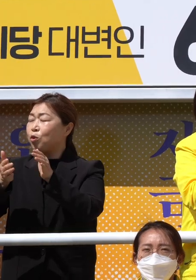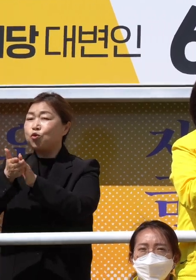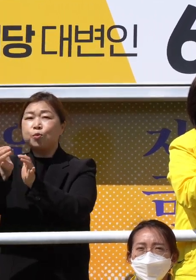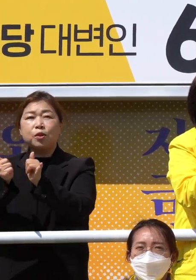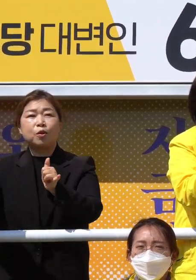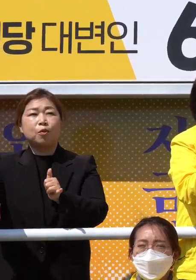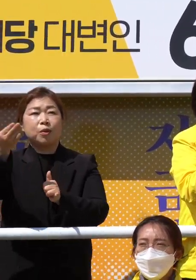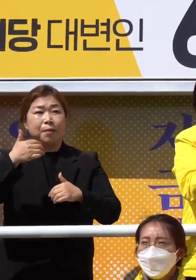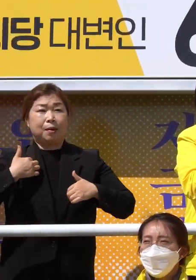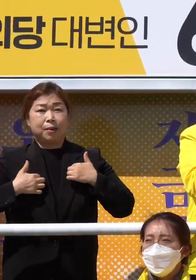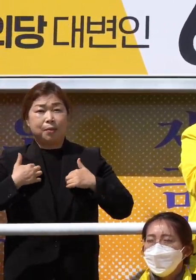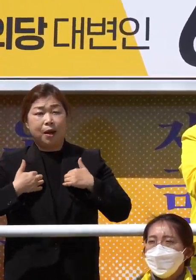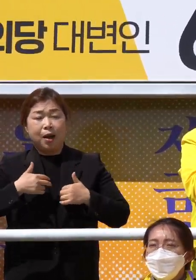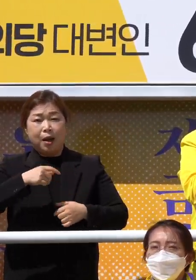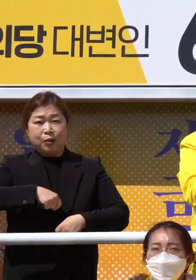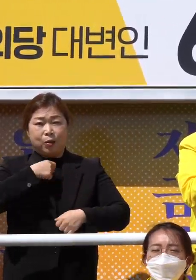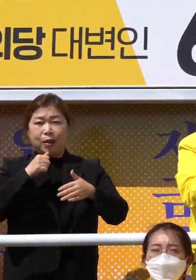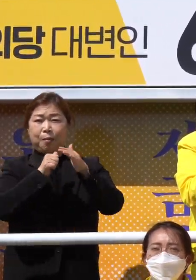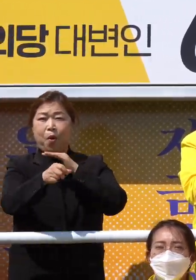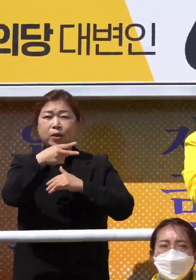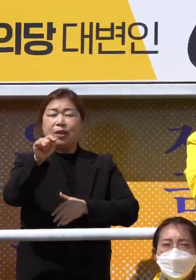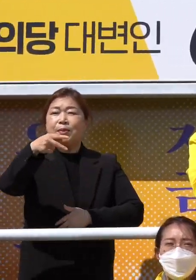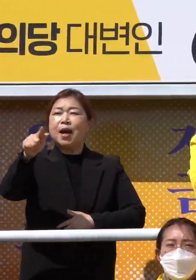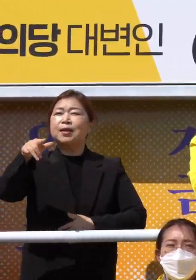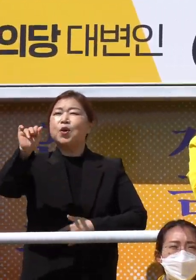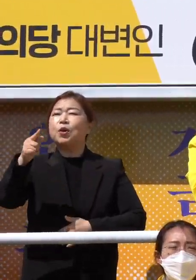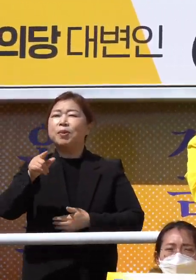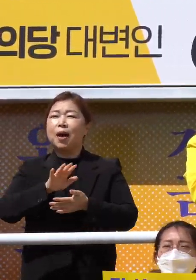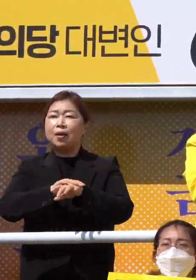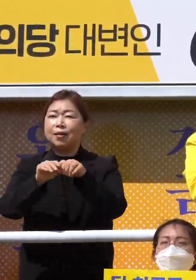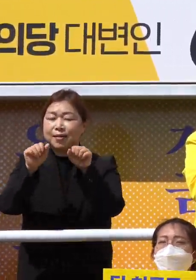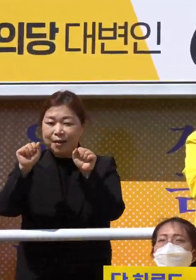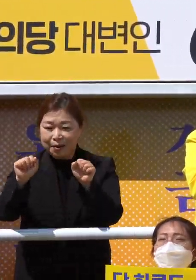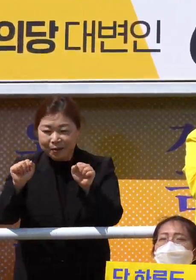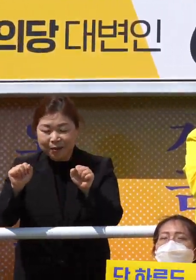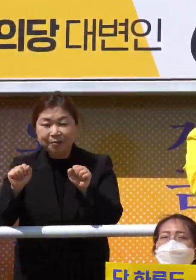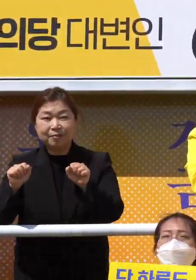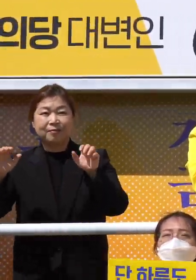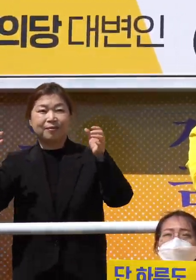여러분 반갑습니다. 정의당 대표 심상정입니다. 안녕하세요.